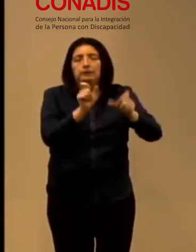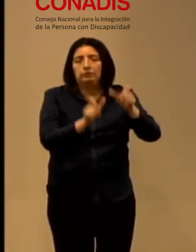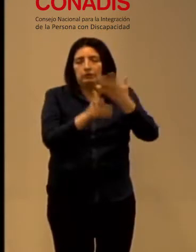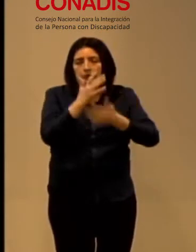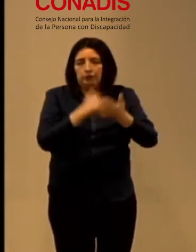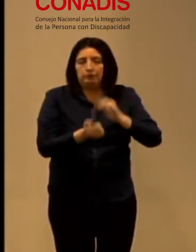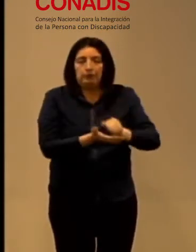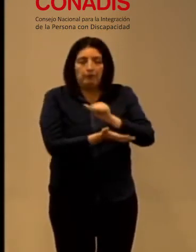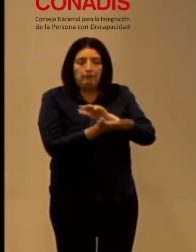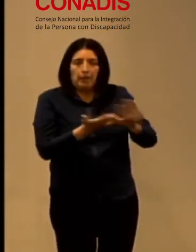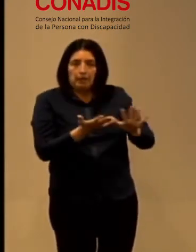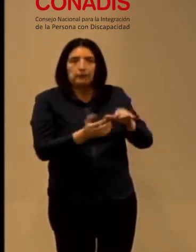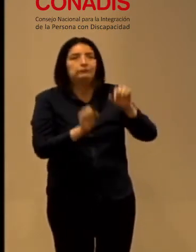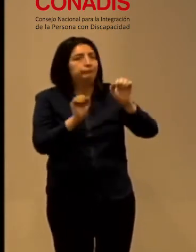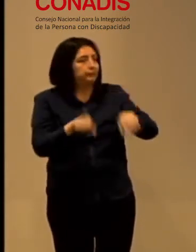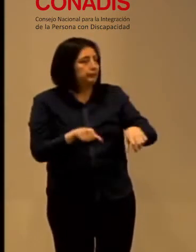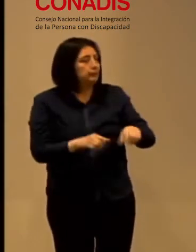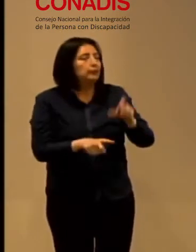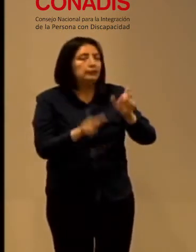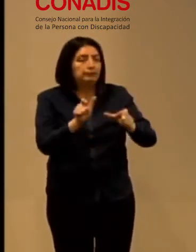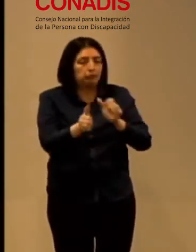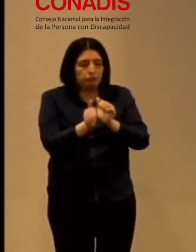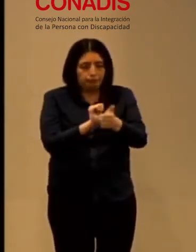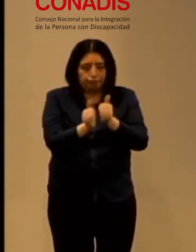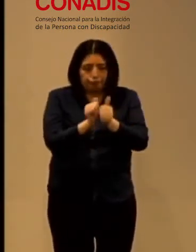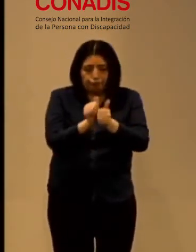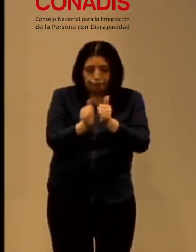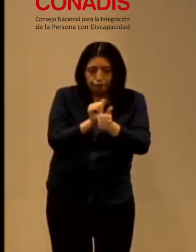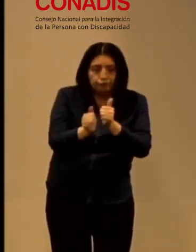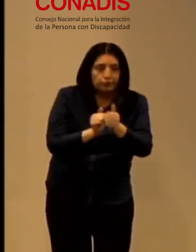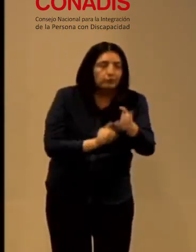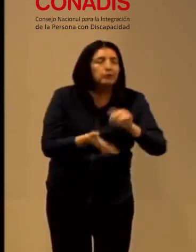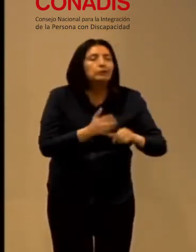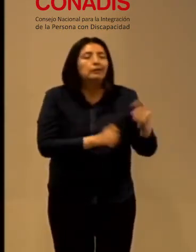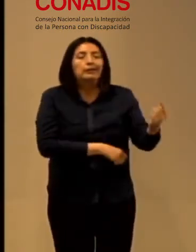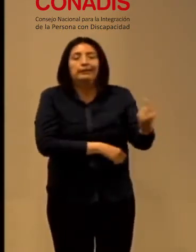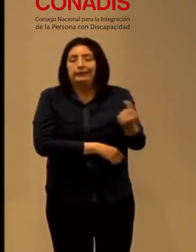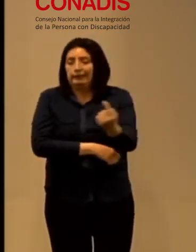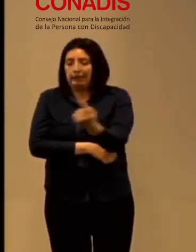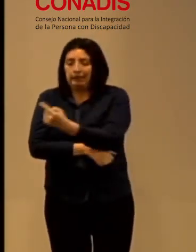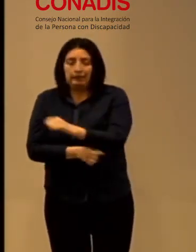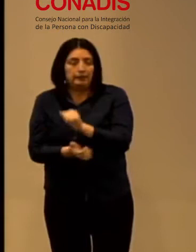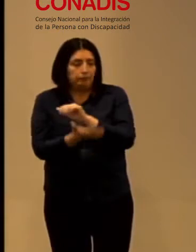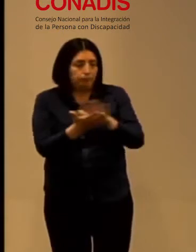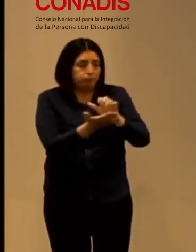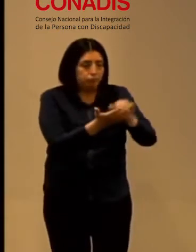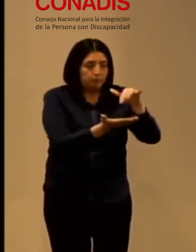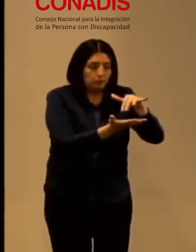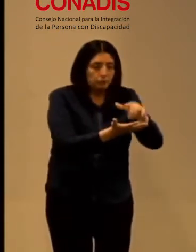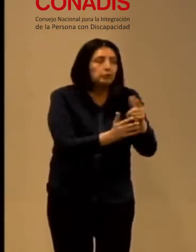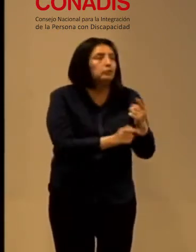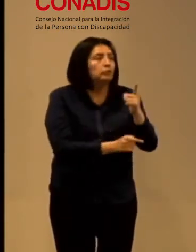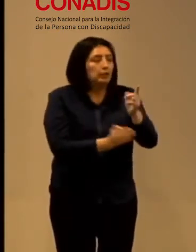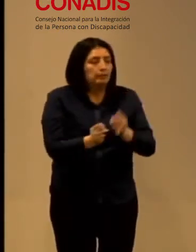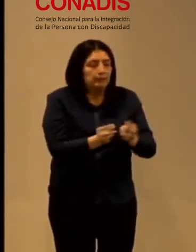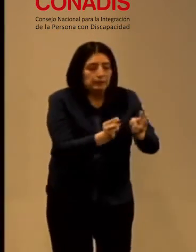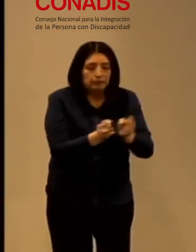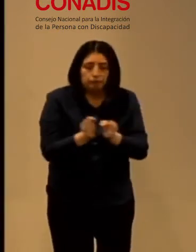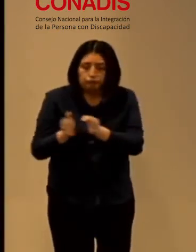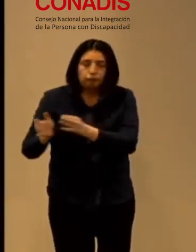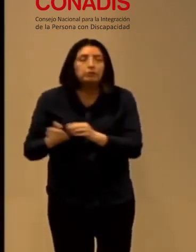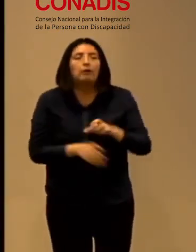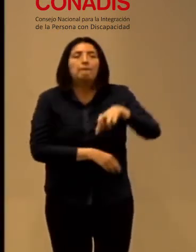Nuestras becas son concursables, ¿no es cierto? Cada una tiene un diseño particular, pero siempre se